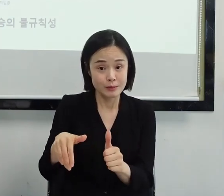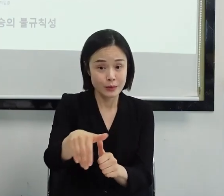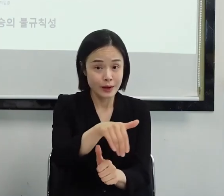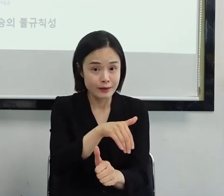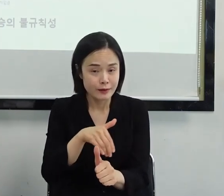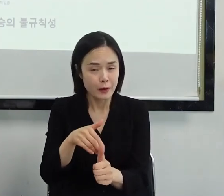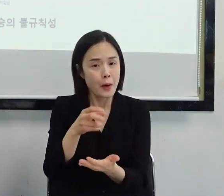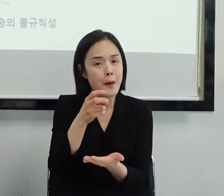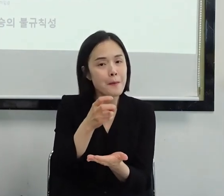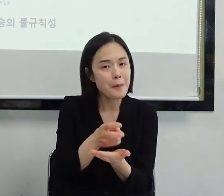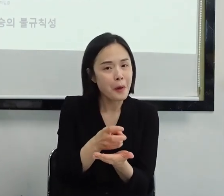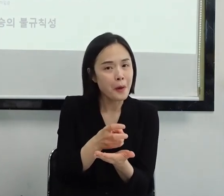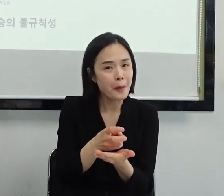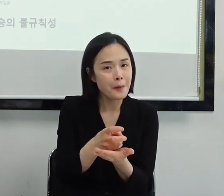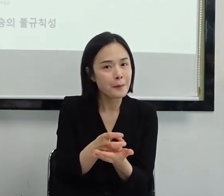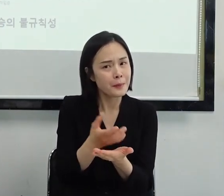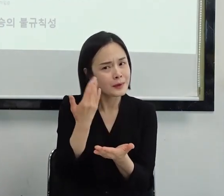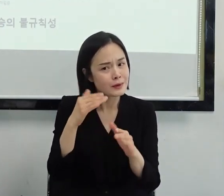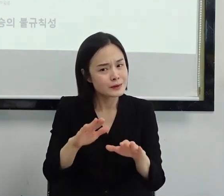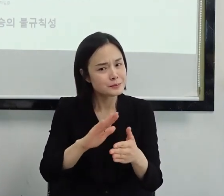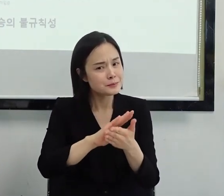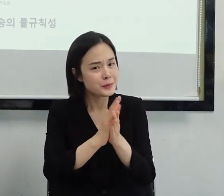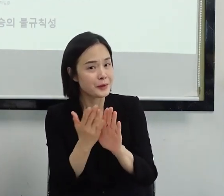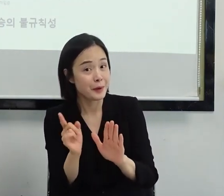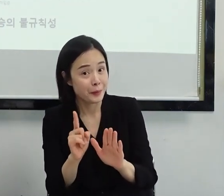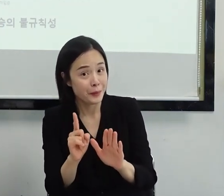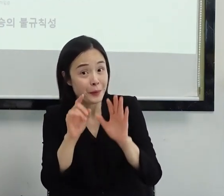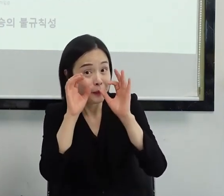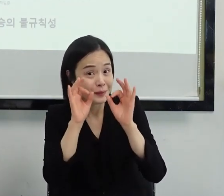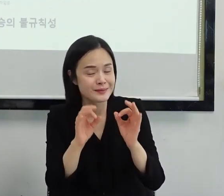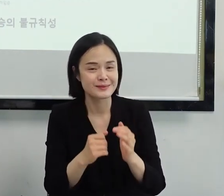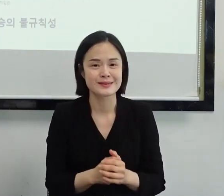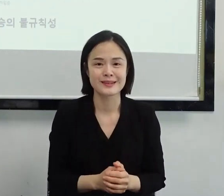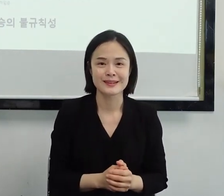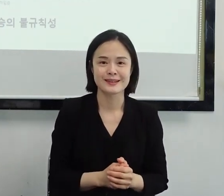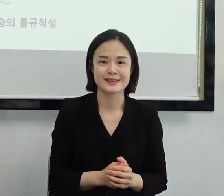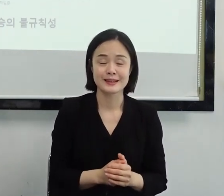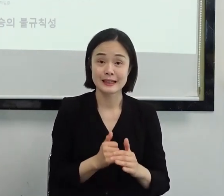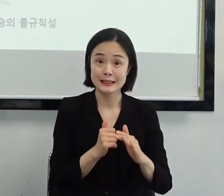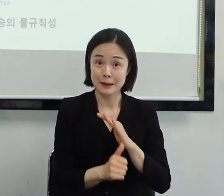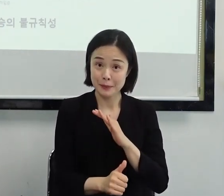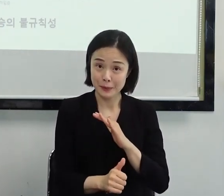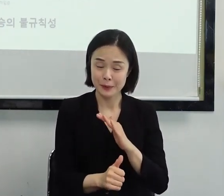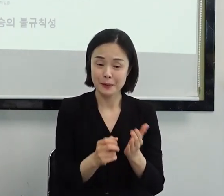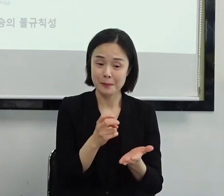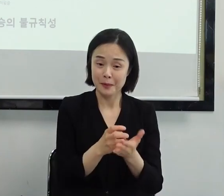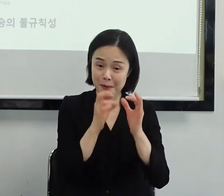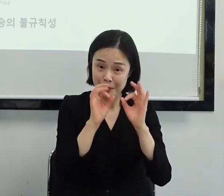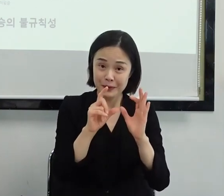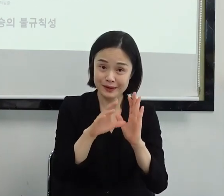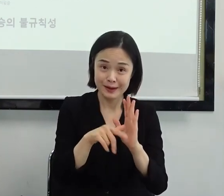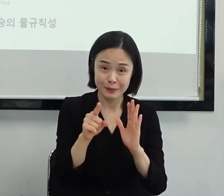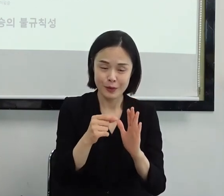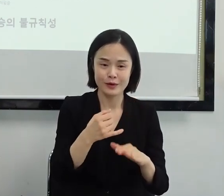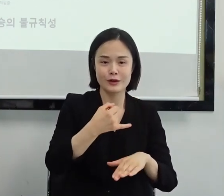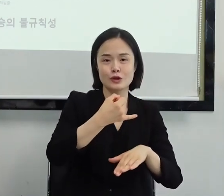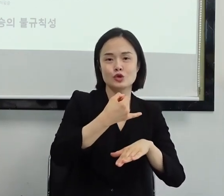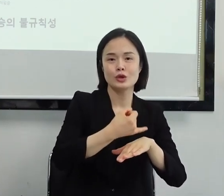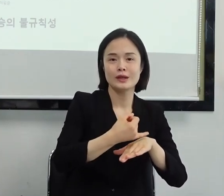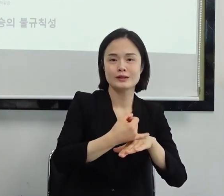것 같은데요. 대표적인 게 이제 최저임금 제도입니다. 이 그래프를 보면은 최저임금이